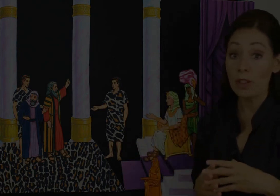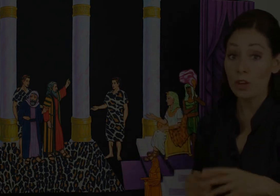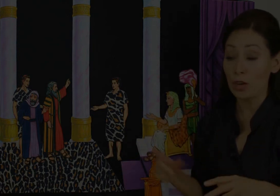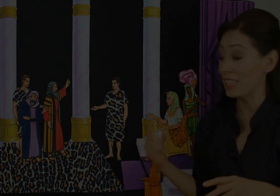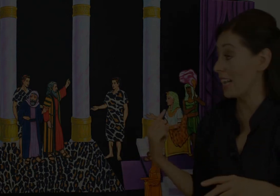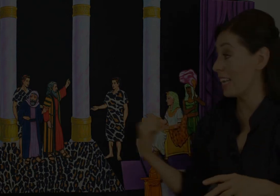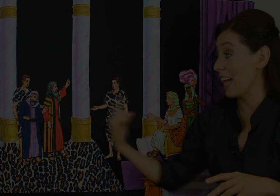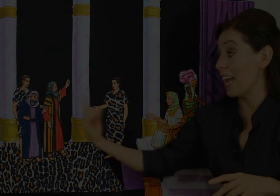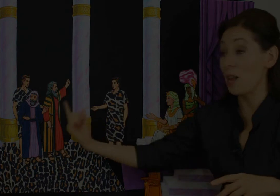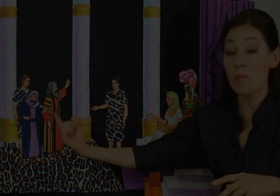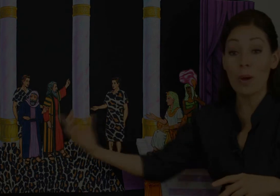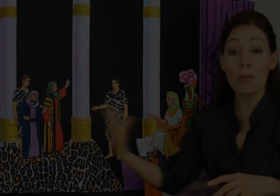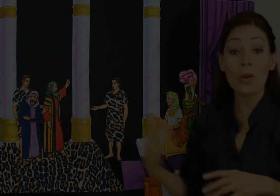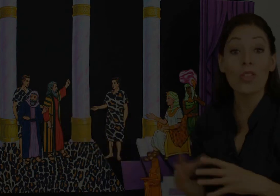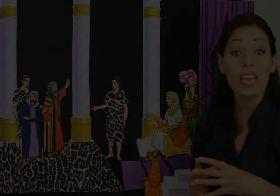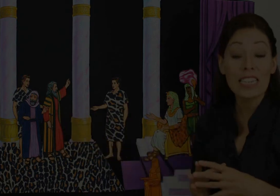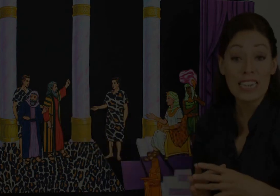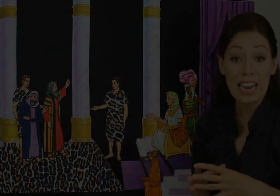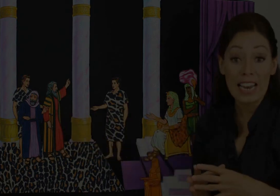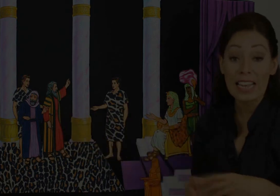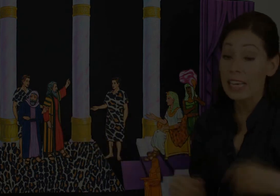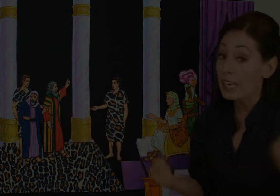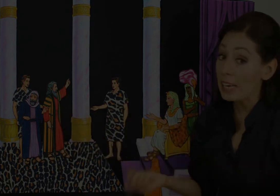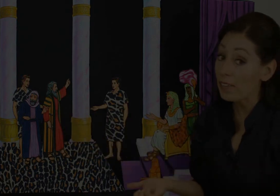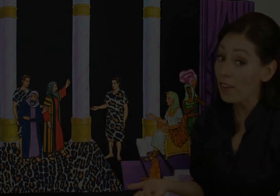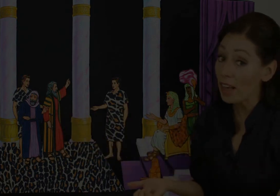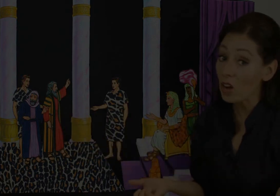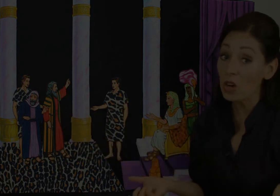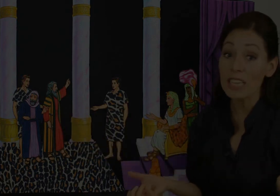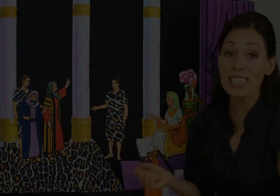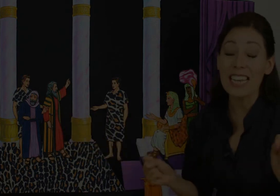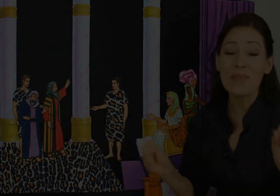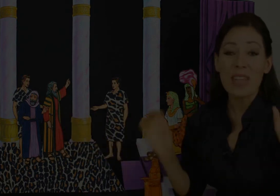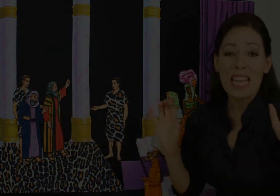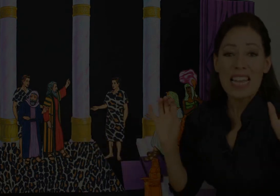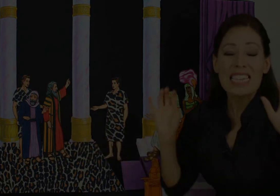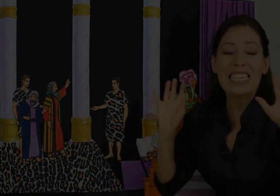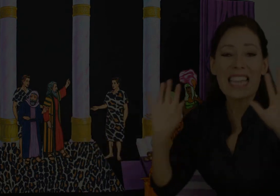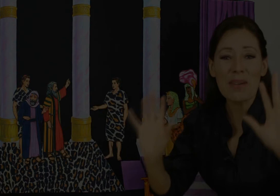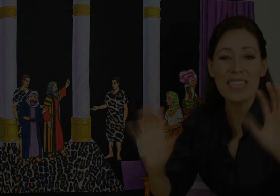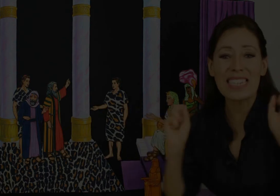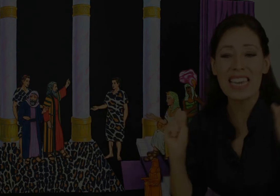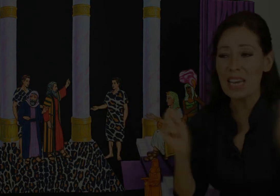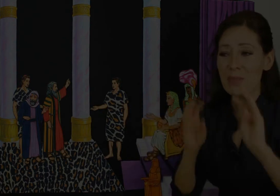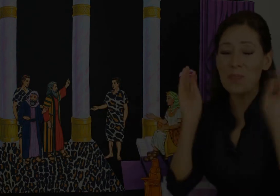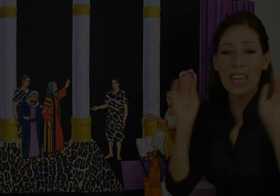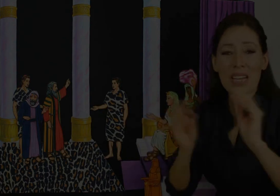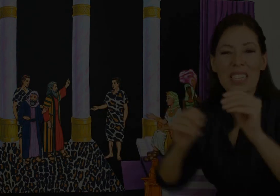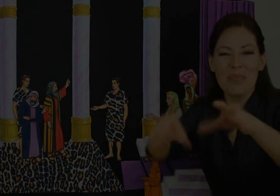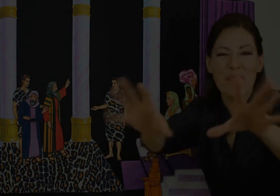permitió que saliera el pueblo de Israel. Y Faraón les hacía: ¿sabes qué?